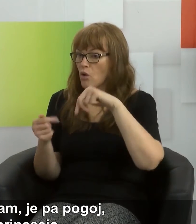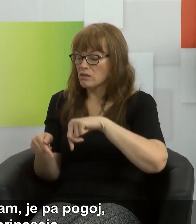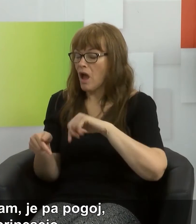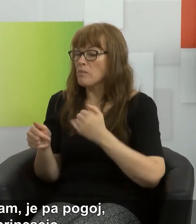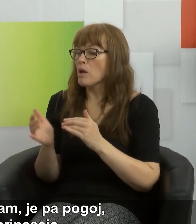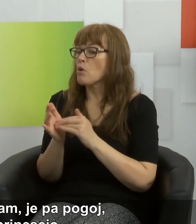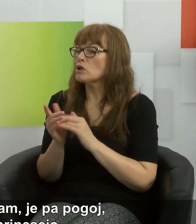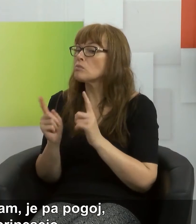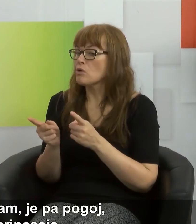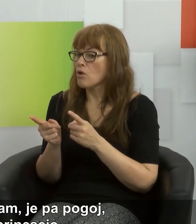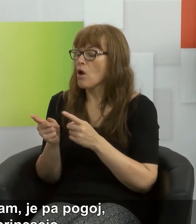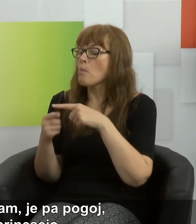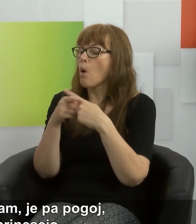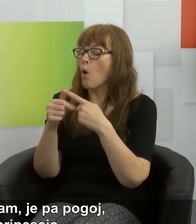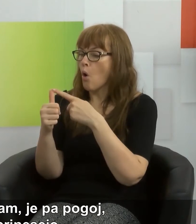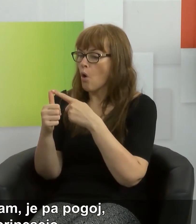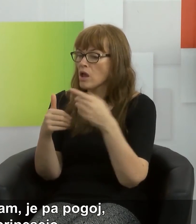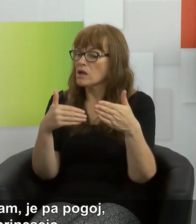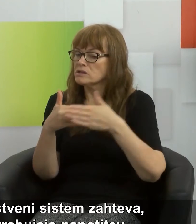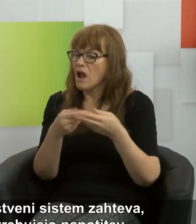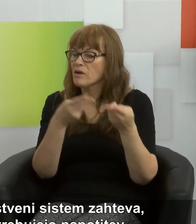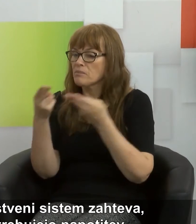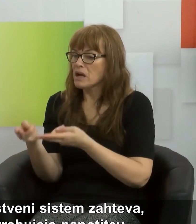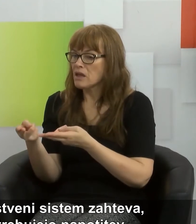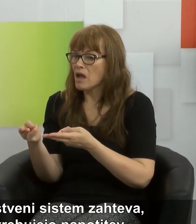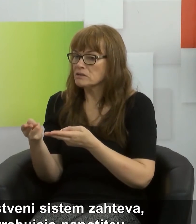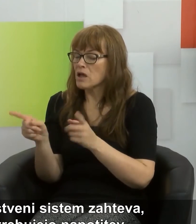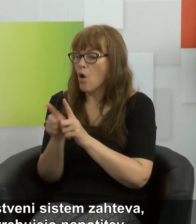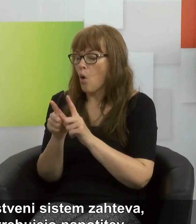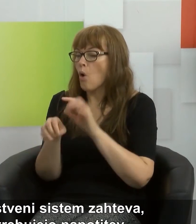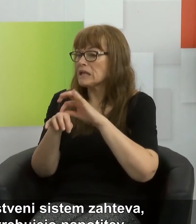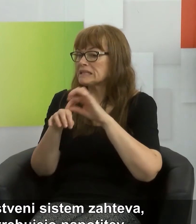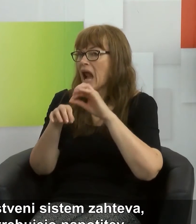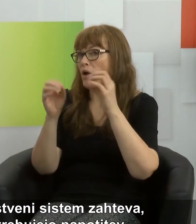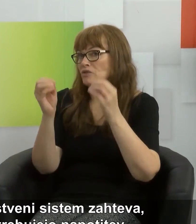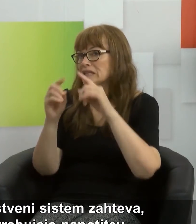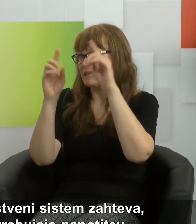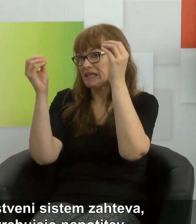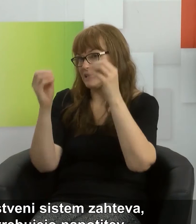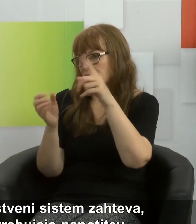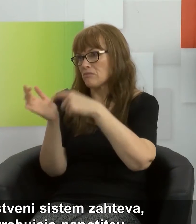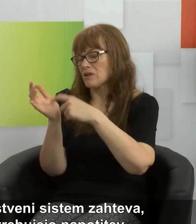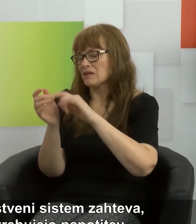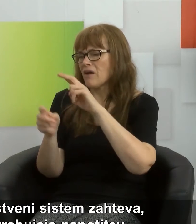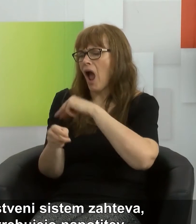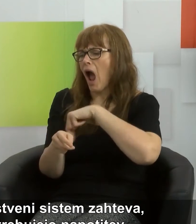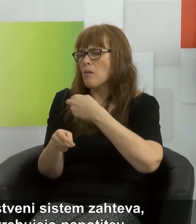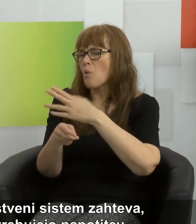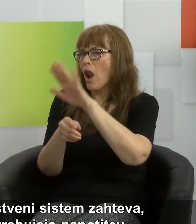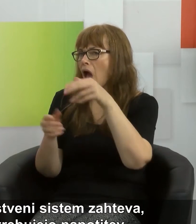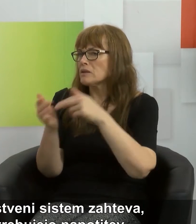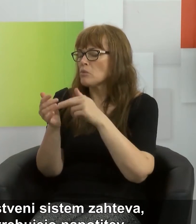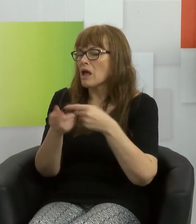pa pogoj, da pa zraven prinese, oziroma tako kot zdravstveni sistem zahteva, vse te ambulante